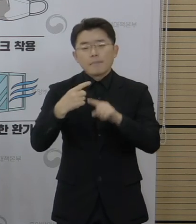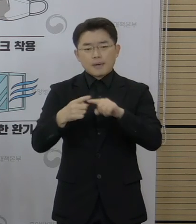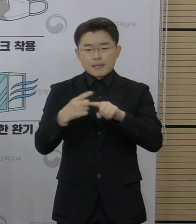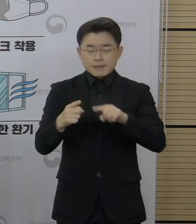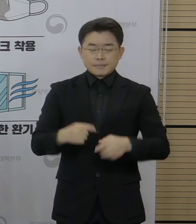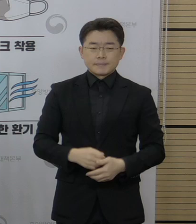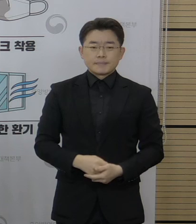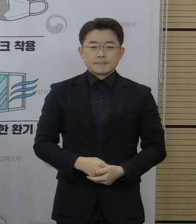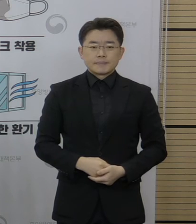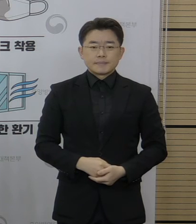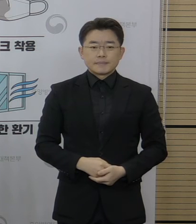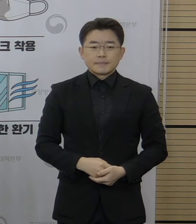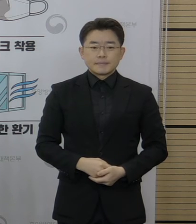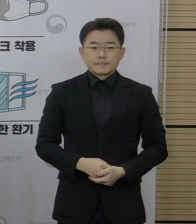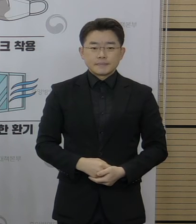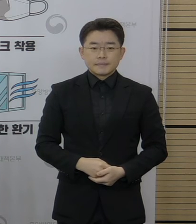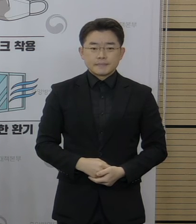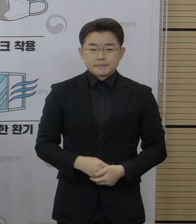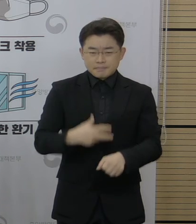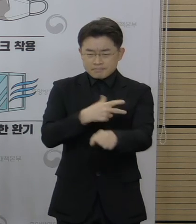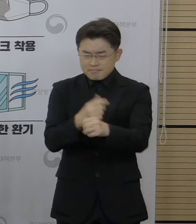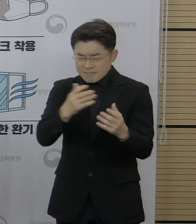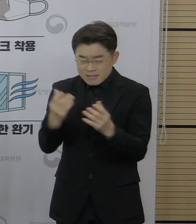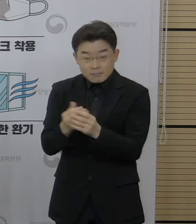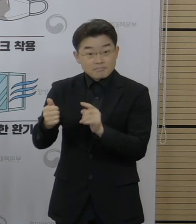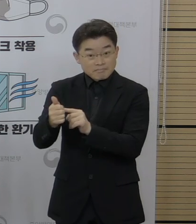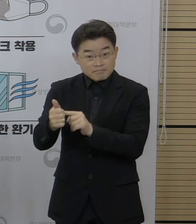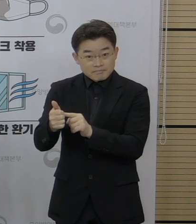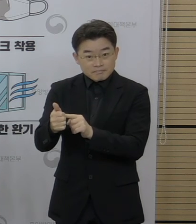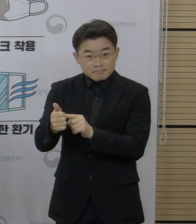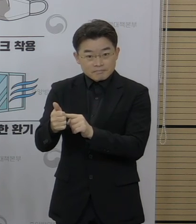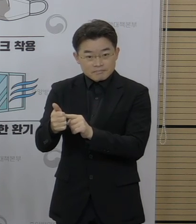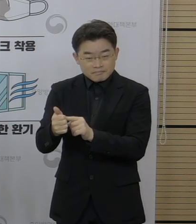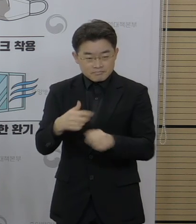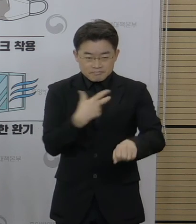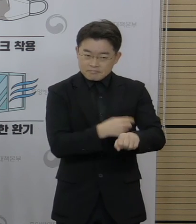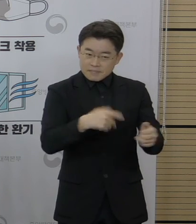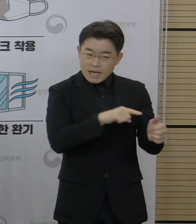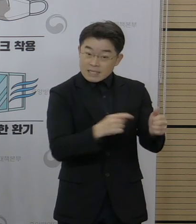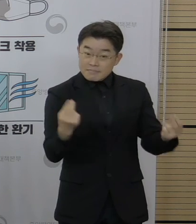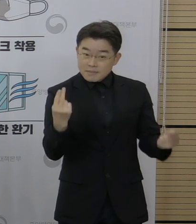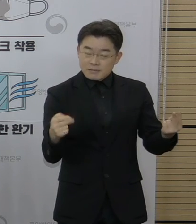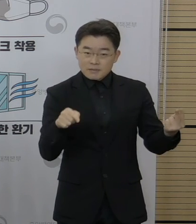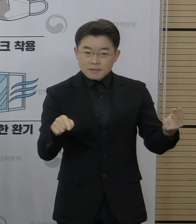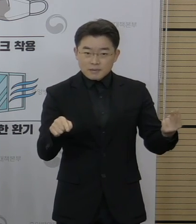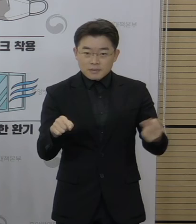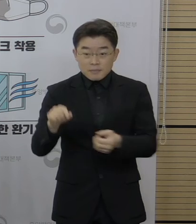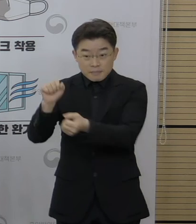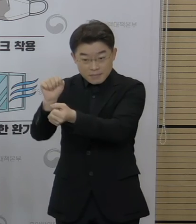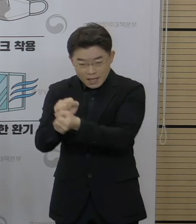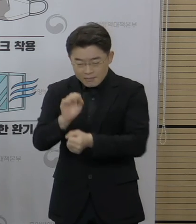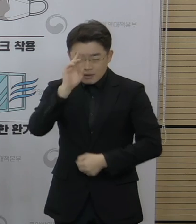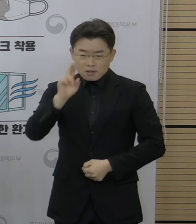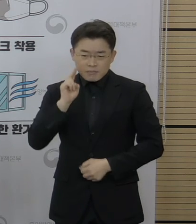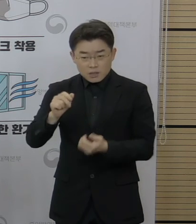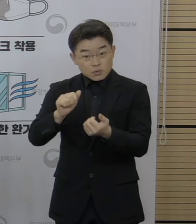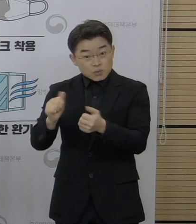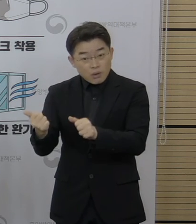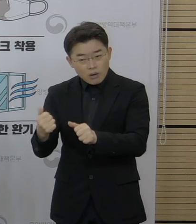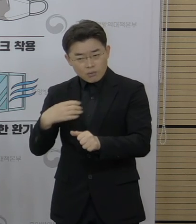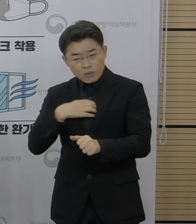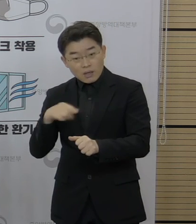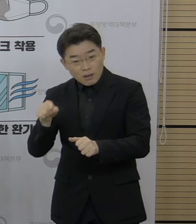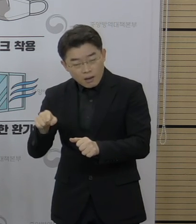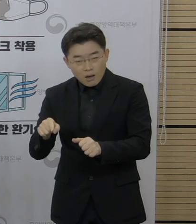하였습니다 완전 접종 확진 자는 미 접종 확진 자에 비해서 중증인 아 사망으로 진행될 위험이